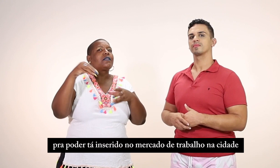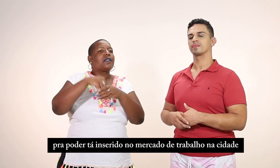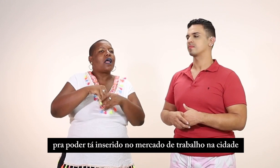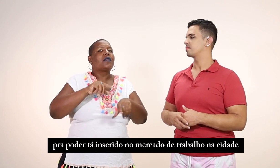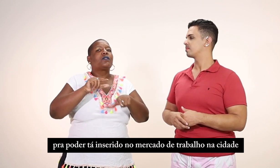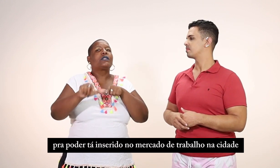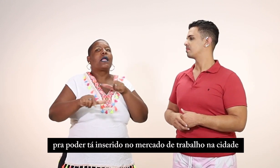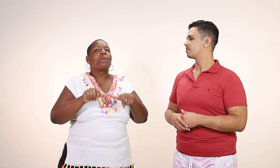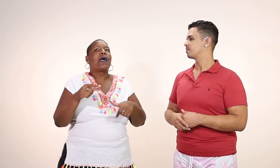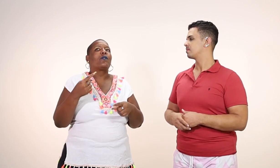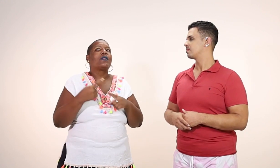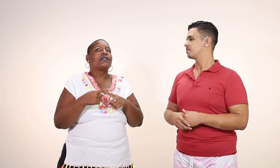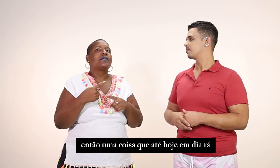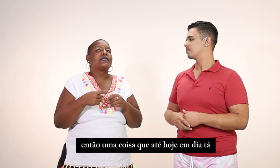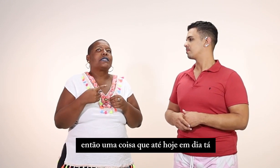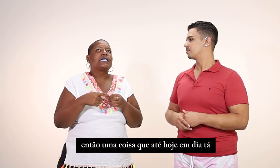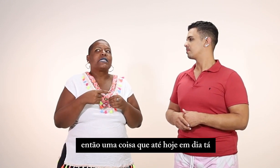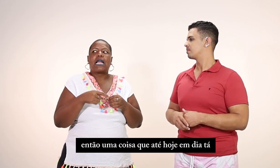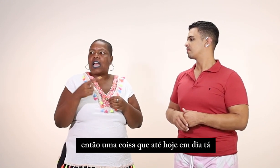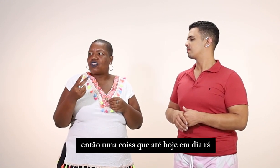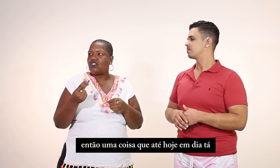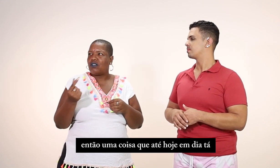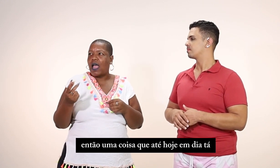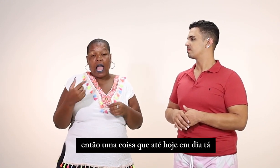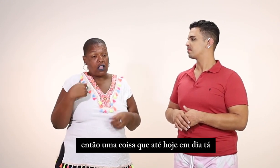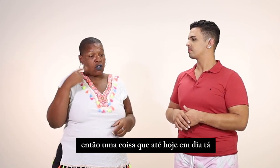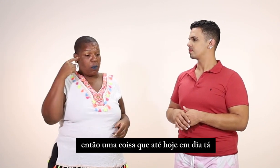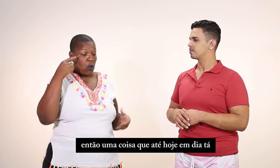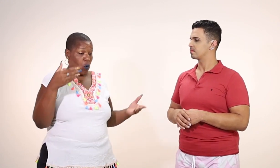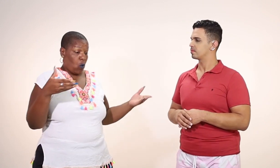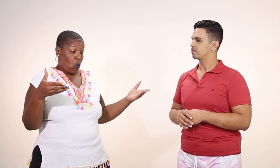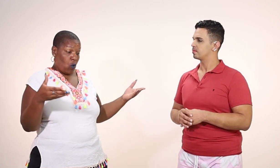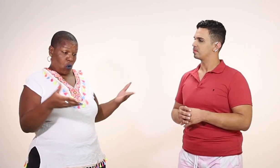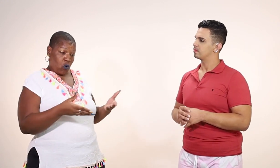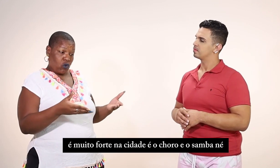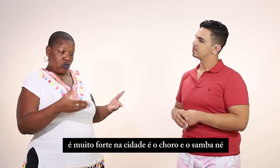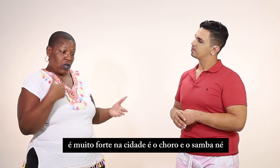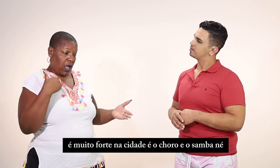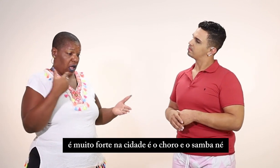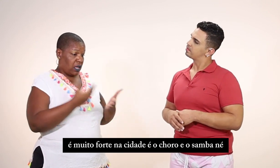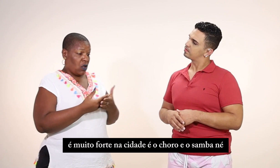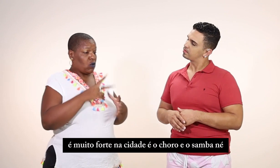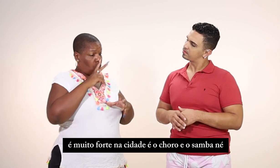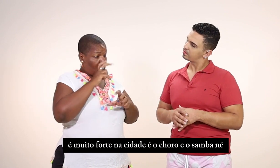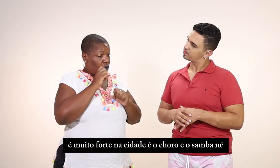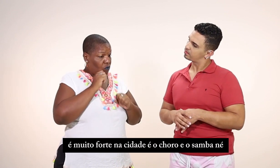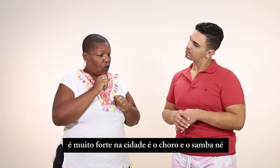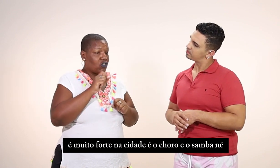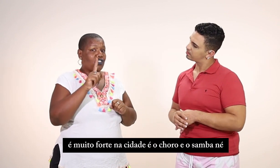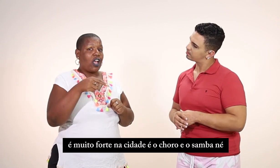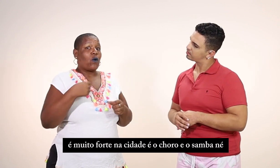na cidade? Então uma coisa que até hoje em dia é muito forte na cidade é o choro e o samba,